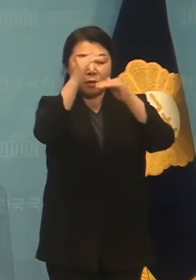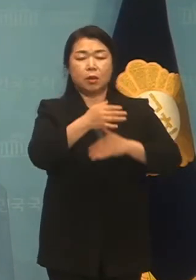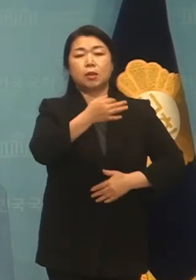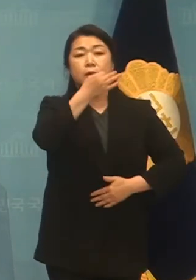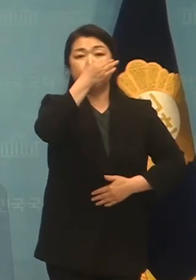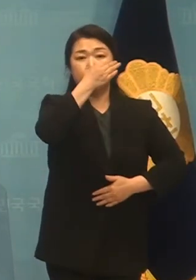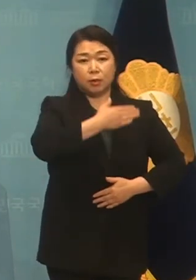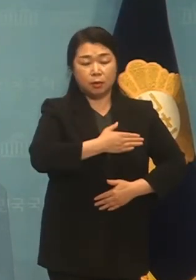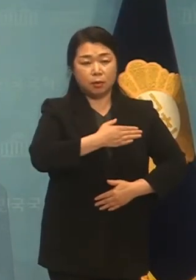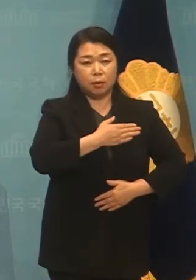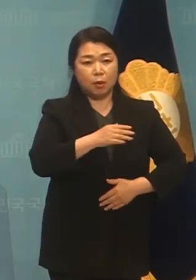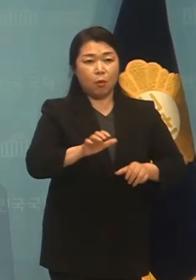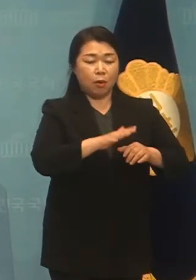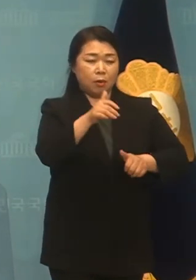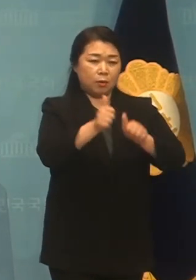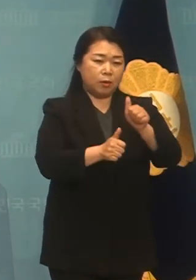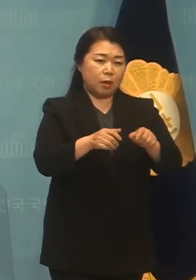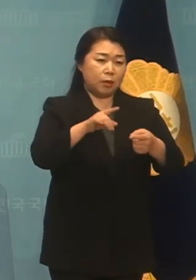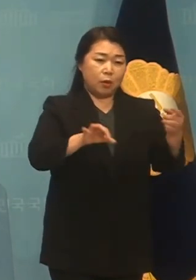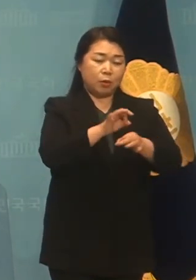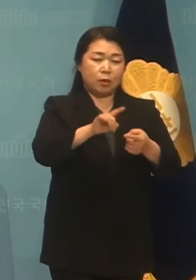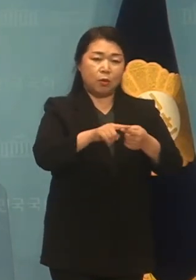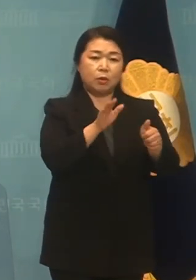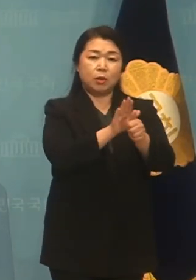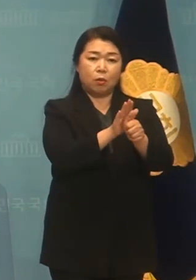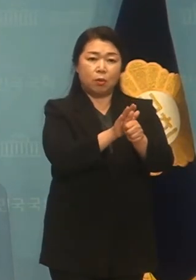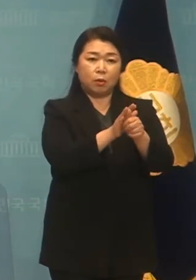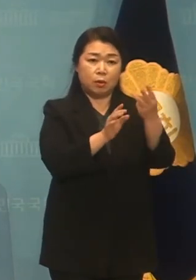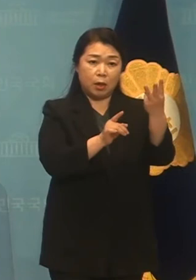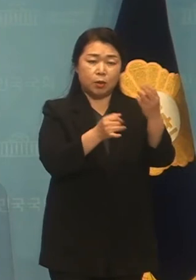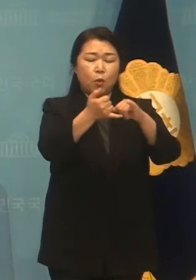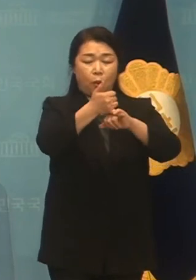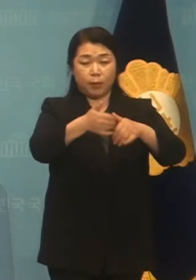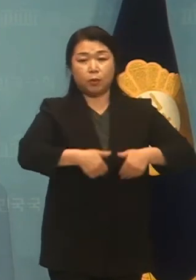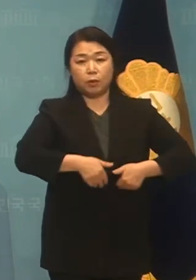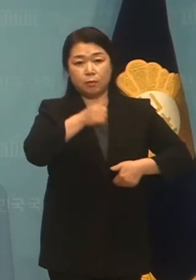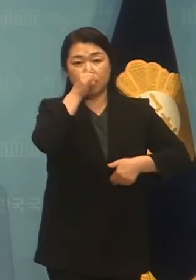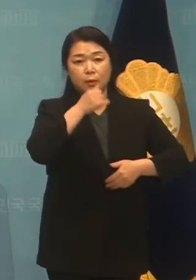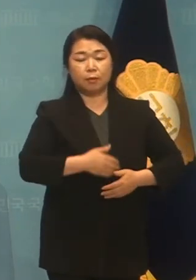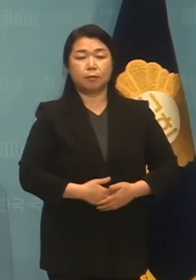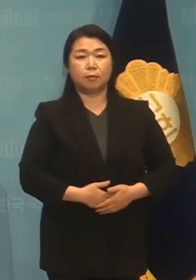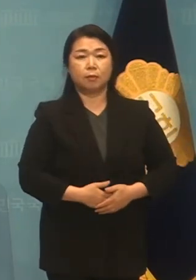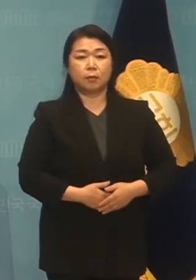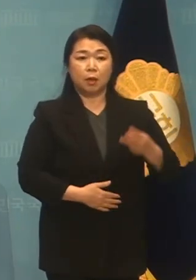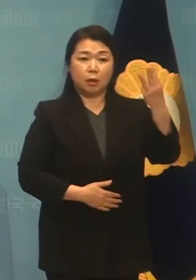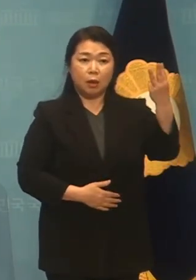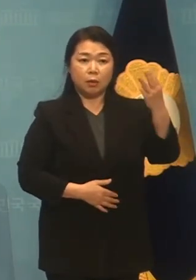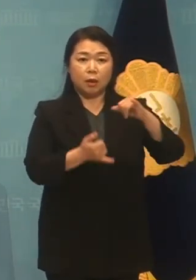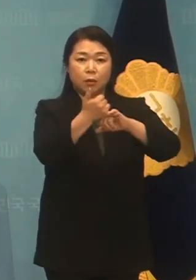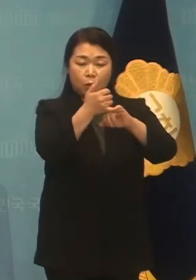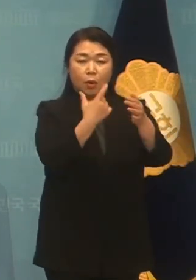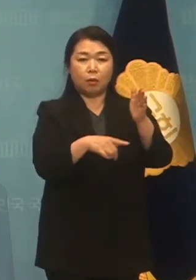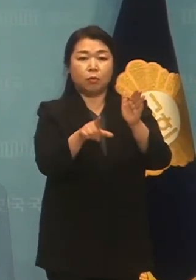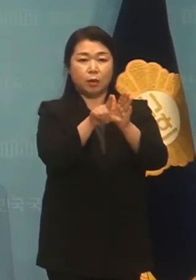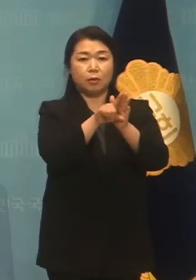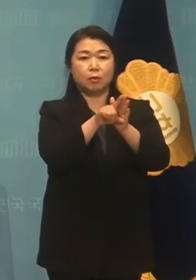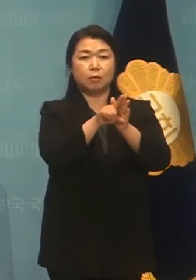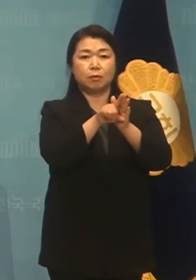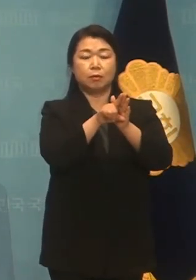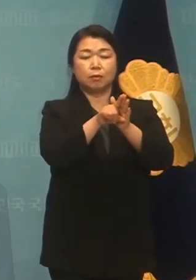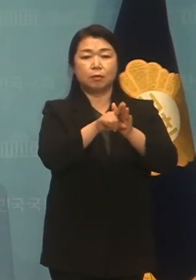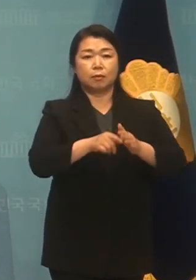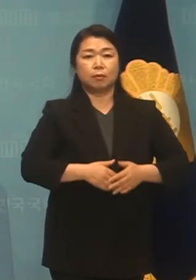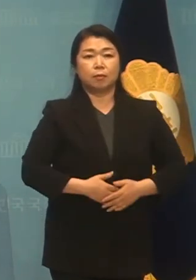힘든 코로나 경제적 지원 이 세 가지가 반드시 필요합니다. 이 세 가지를 하기 위해서